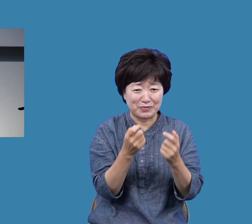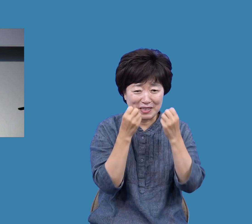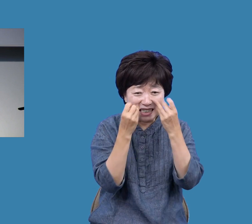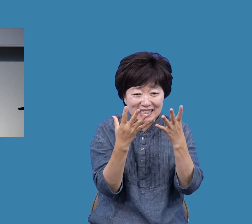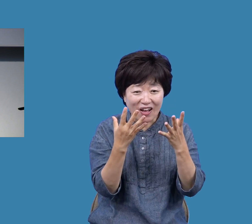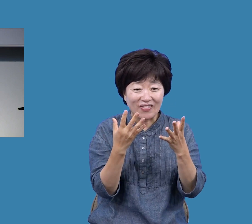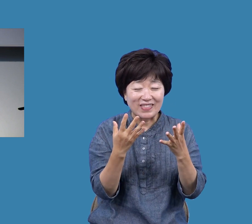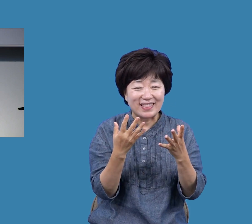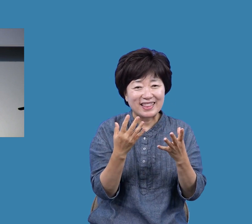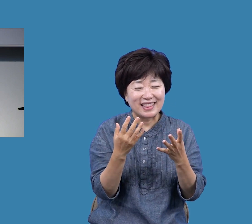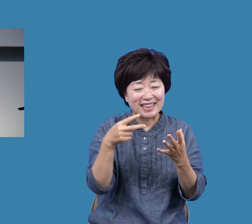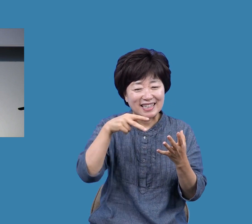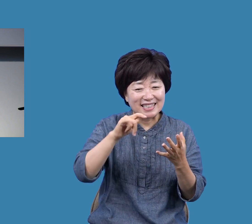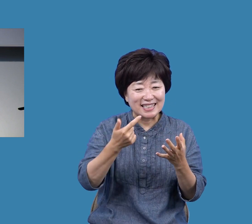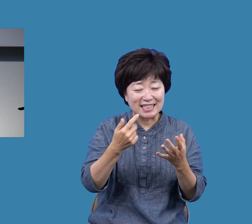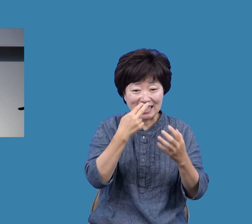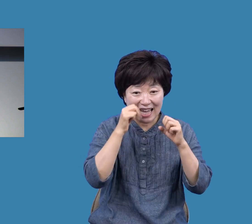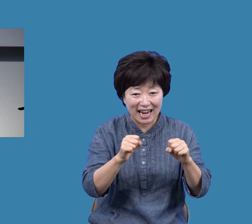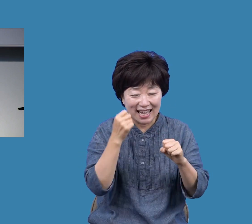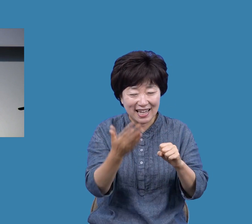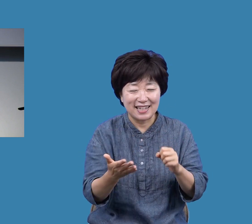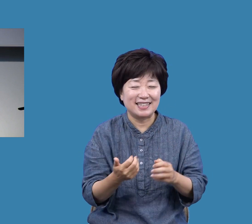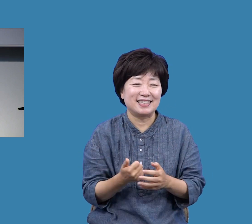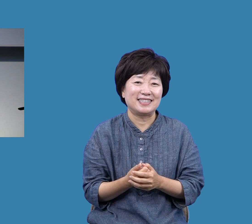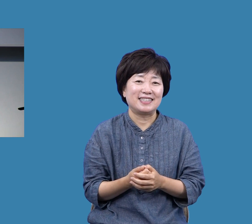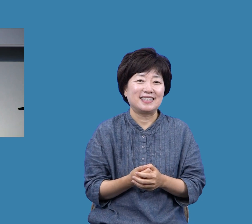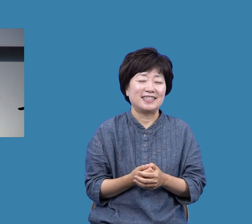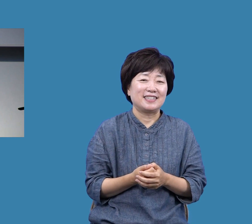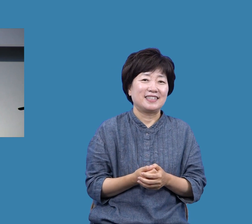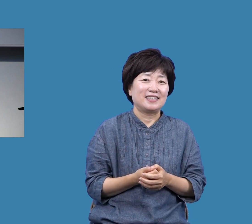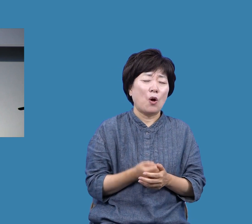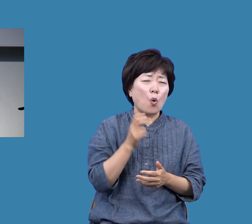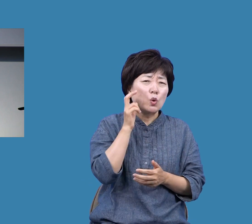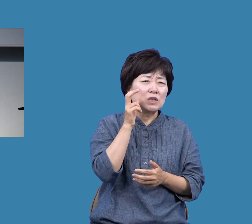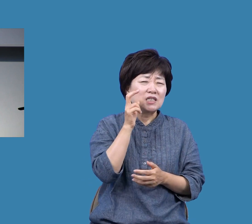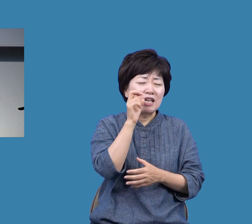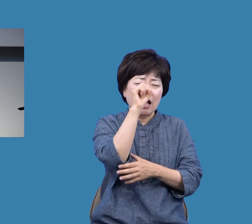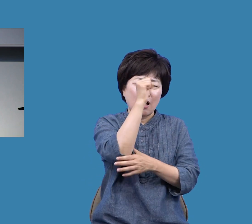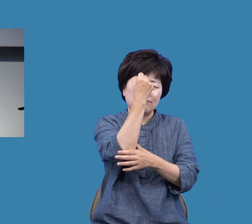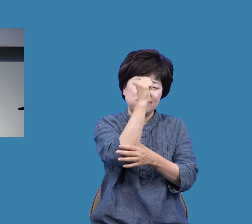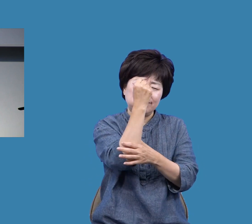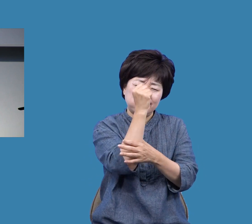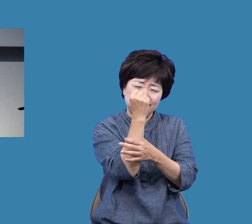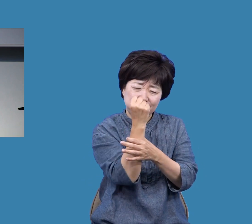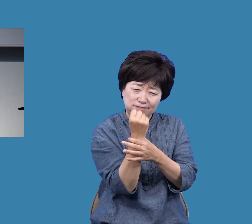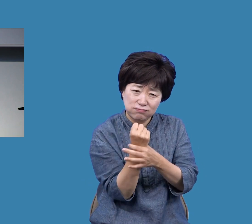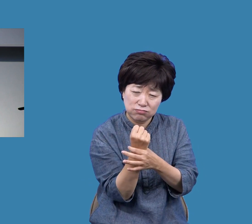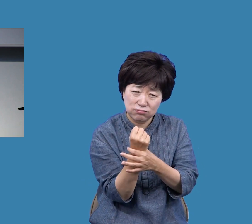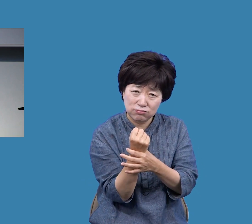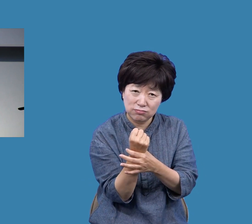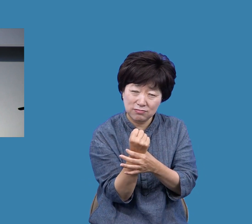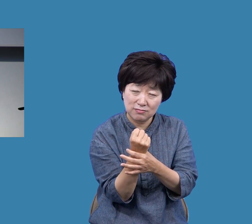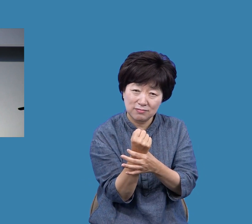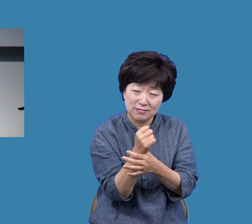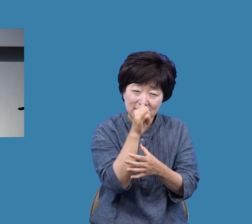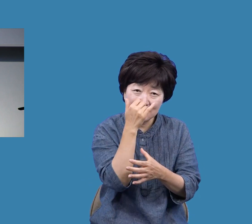여러분의 영은 신선하십니까? 혹시 묵고 있진 않습니까? 썩고 있진